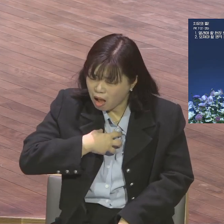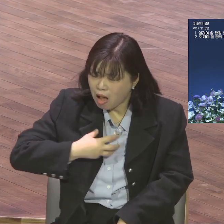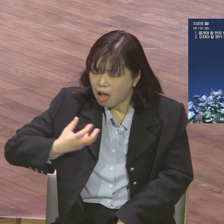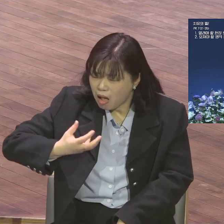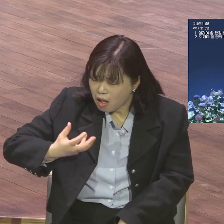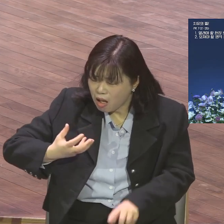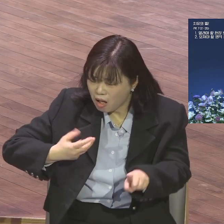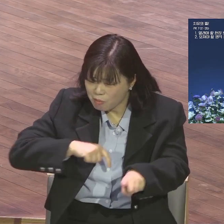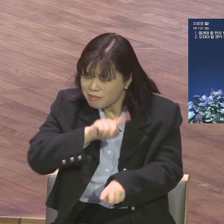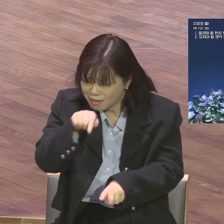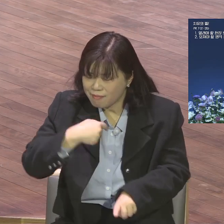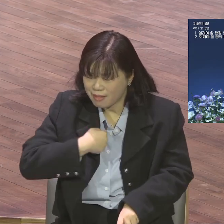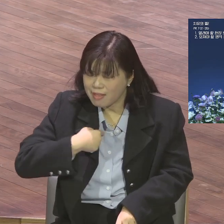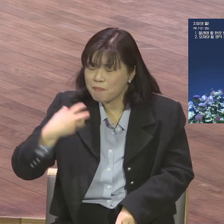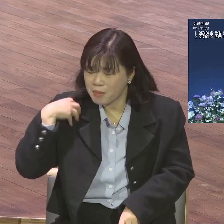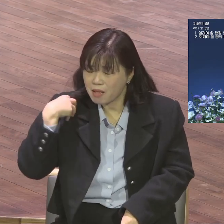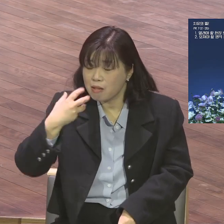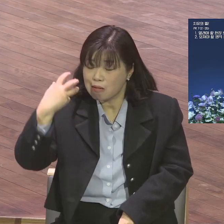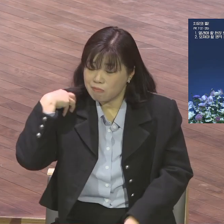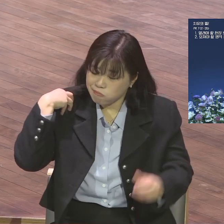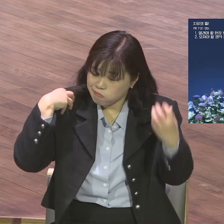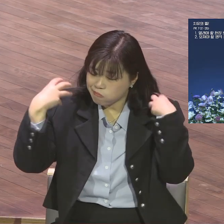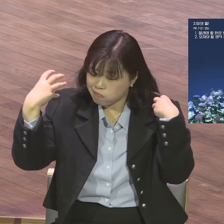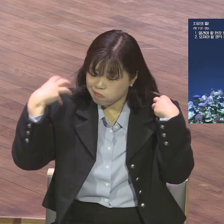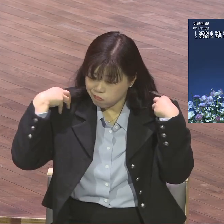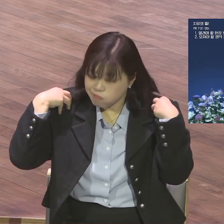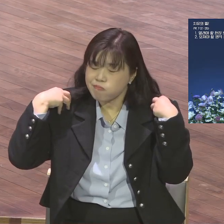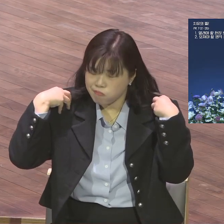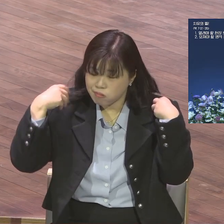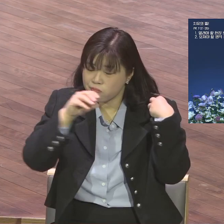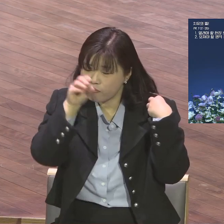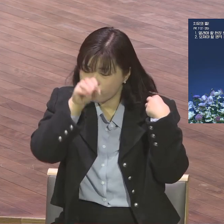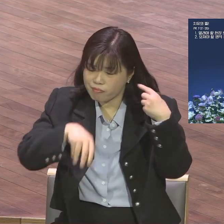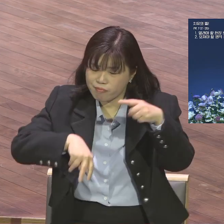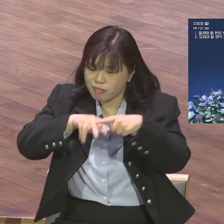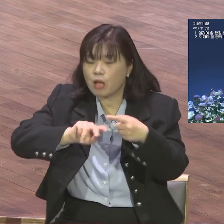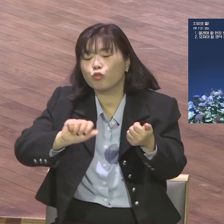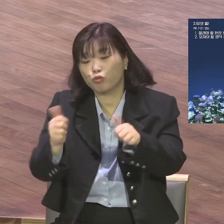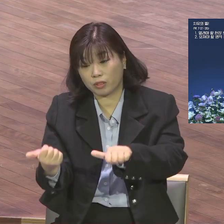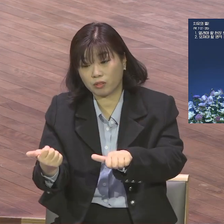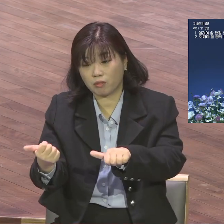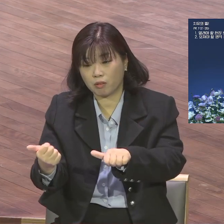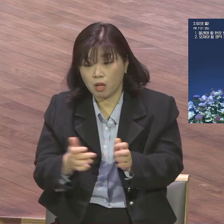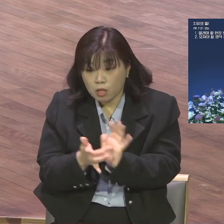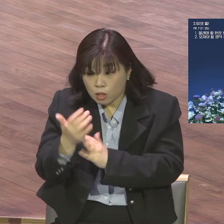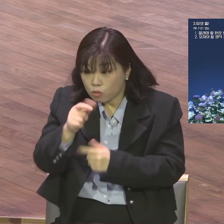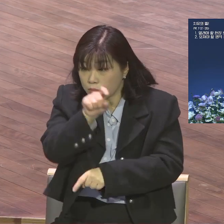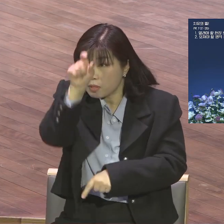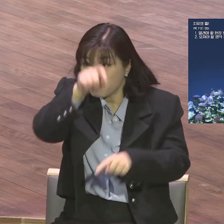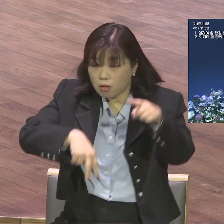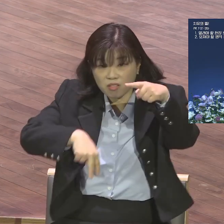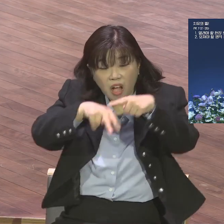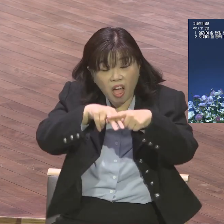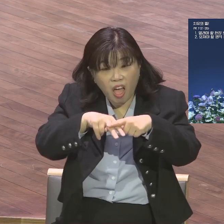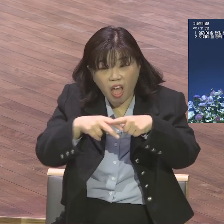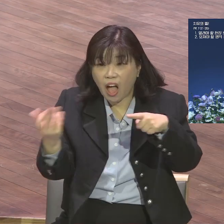손에 있는 이 손톱을 빼버리는 거 아프지 않겠습니까? 손톱을